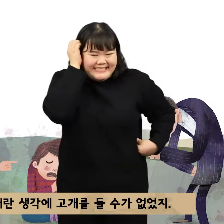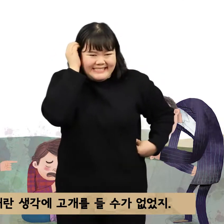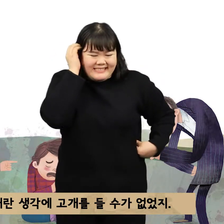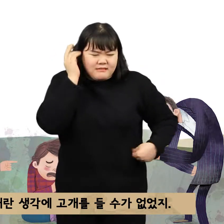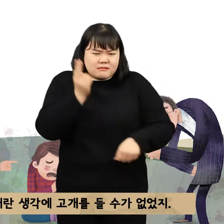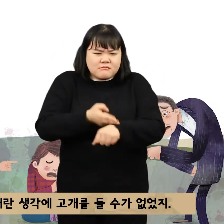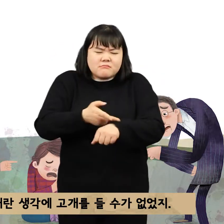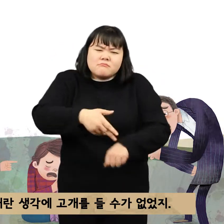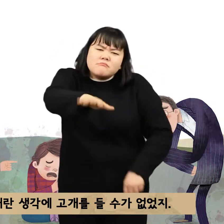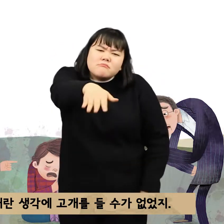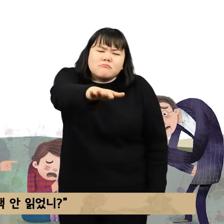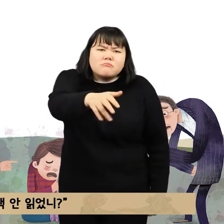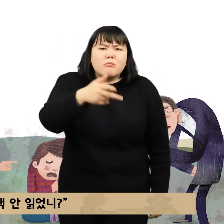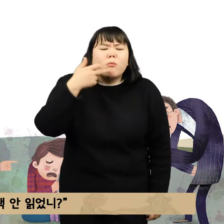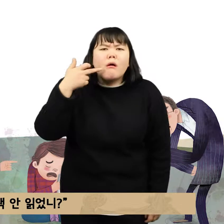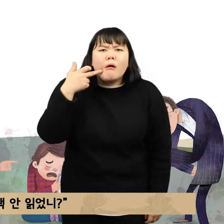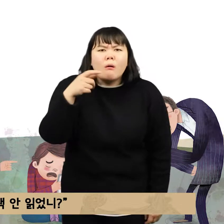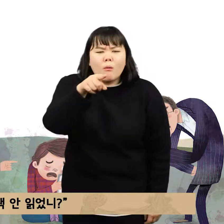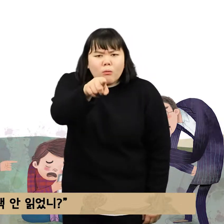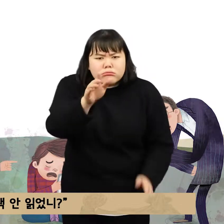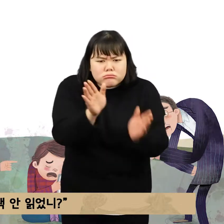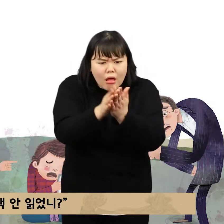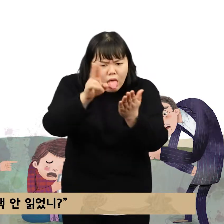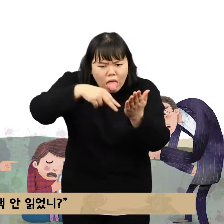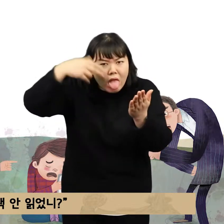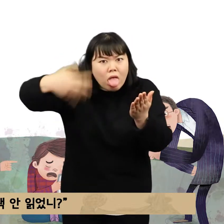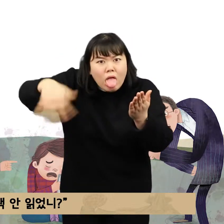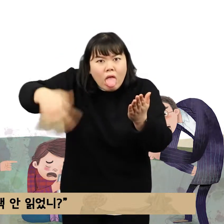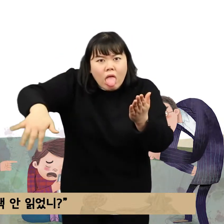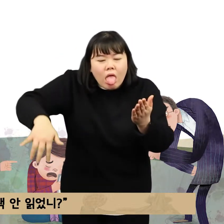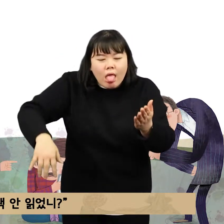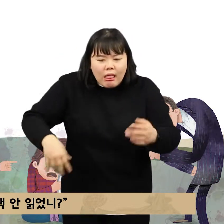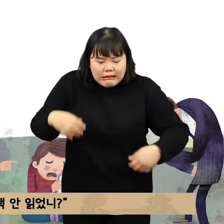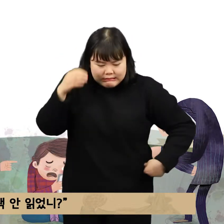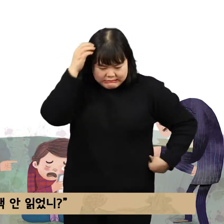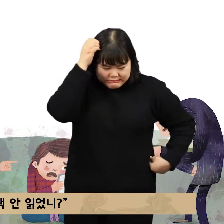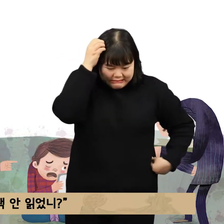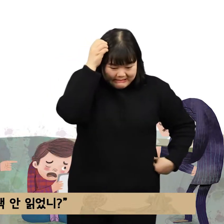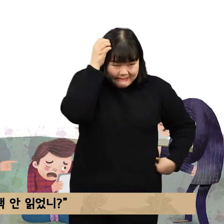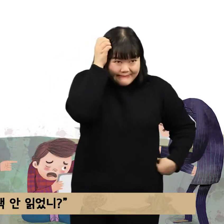근영아, 너 책 안 읽었니?